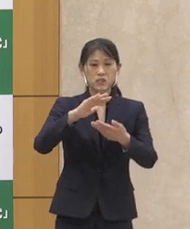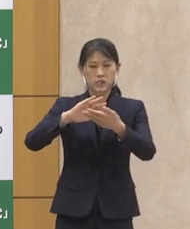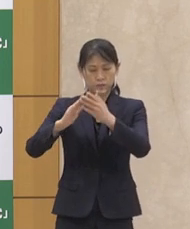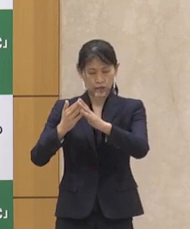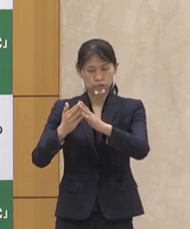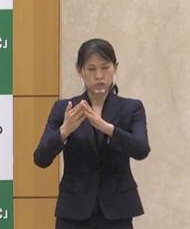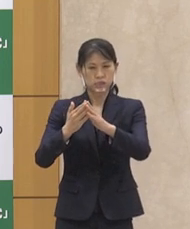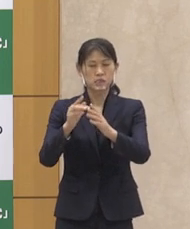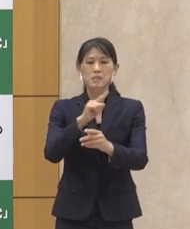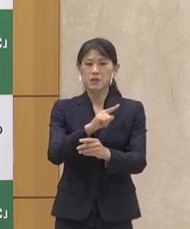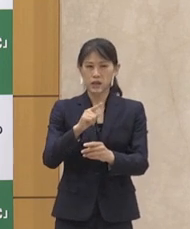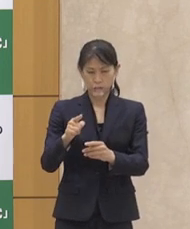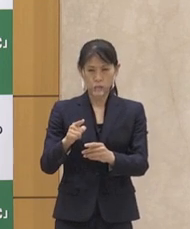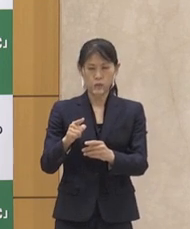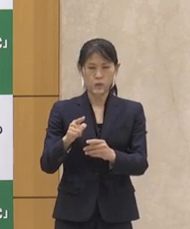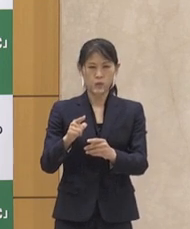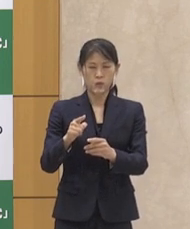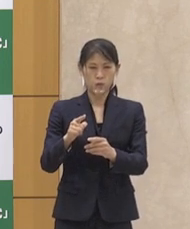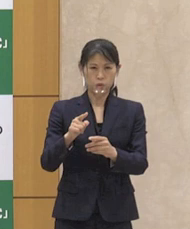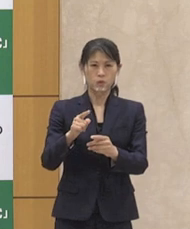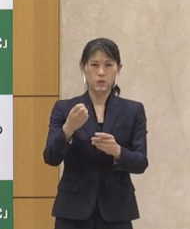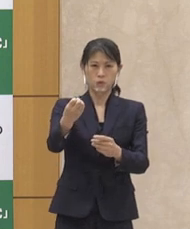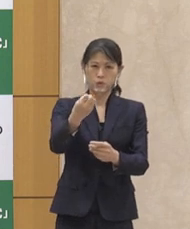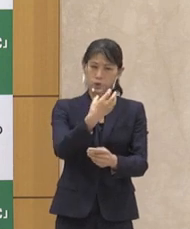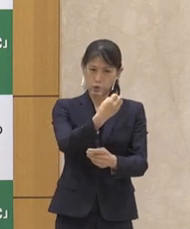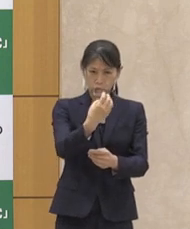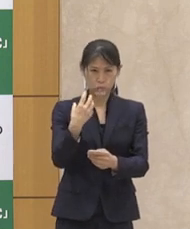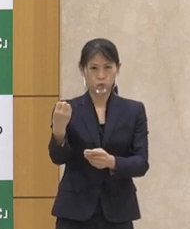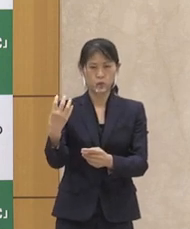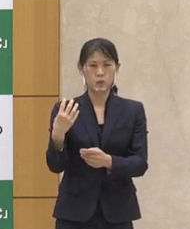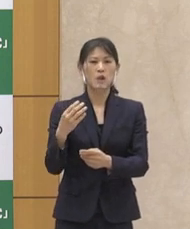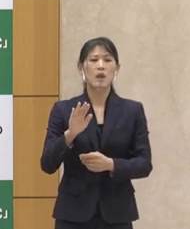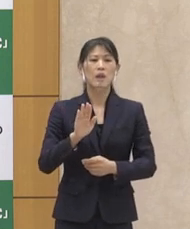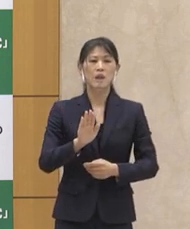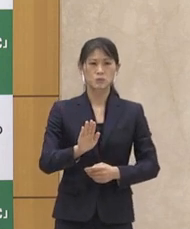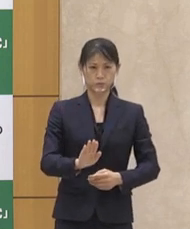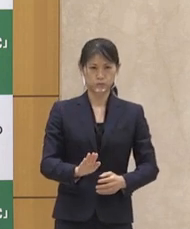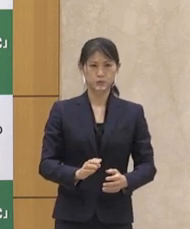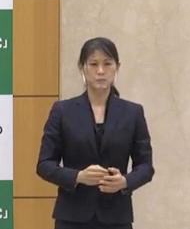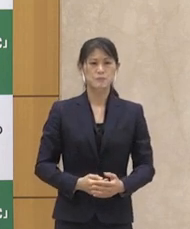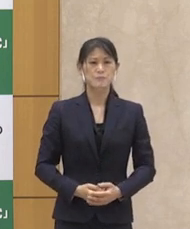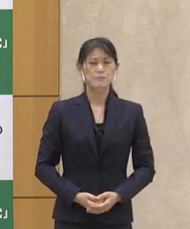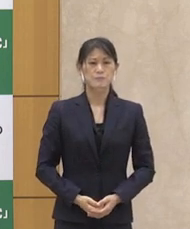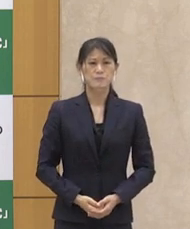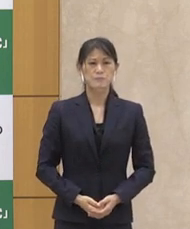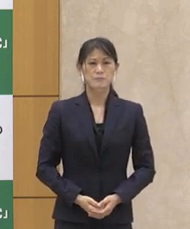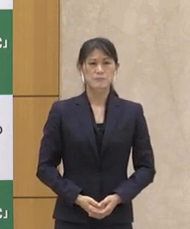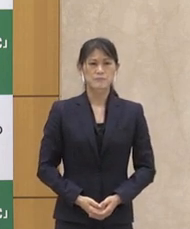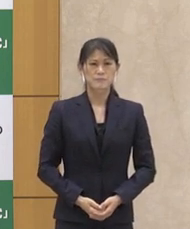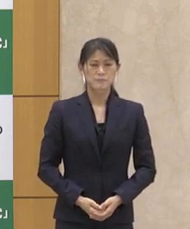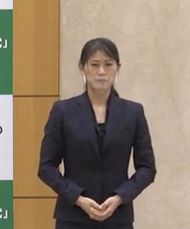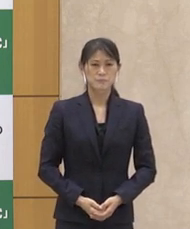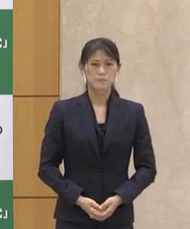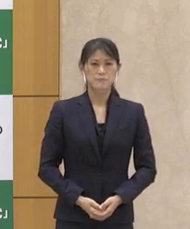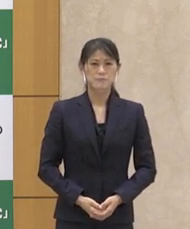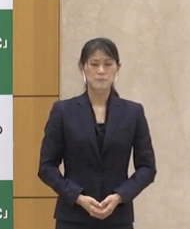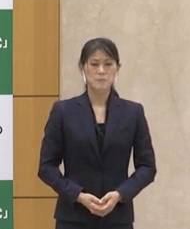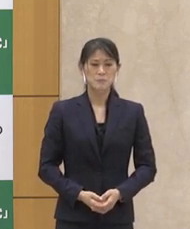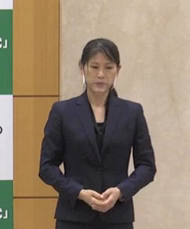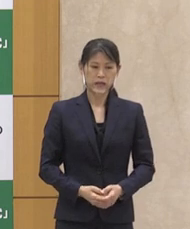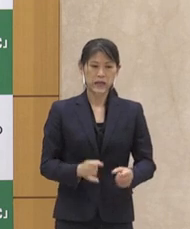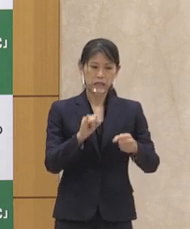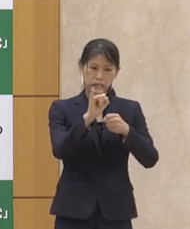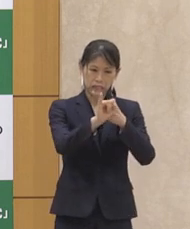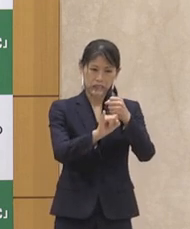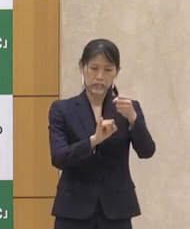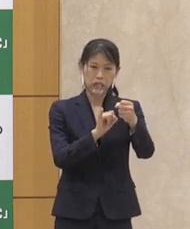が上がっている中でですね、こういったその、まあ、ネットの世界、匿名の